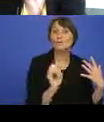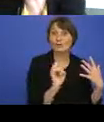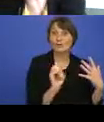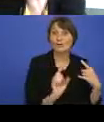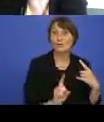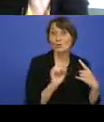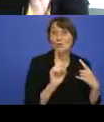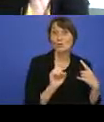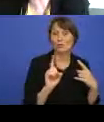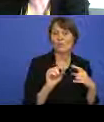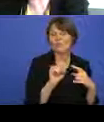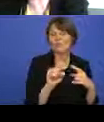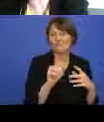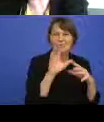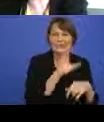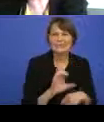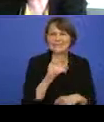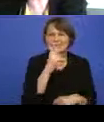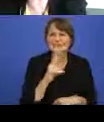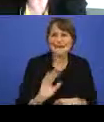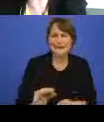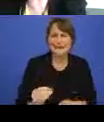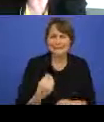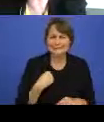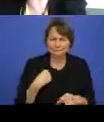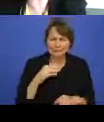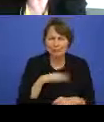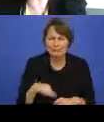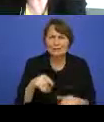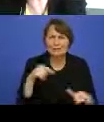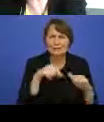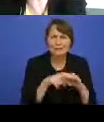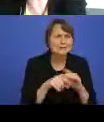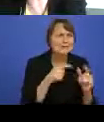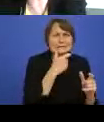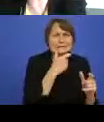sur les jeunes réfugiés et les demandeurs d'asile a